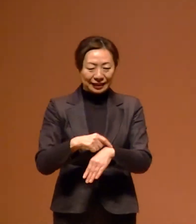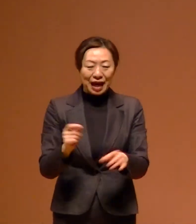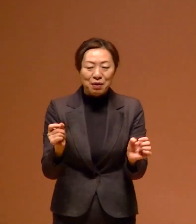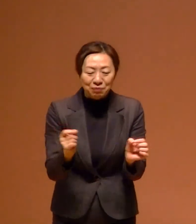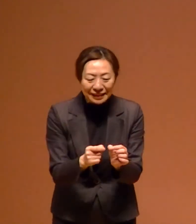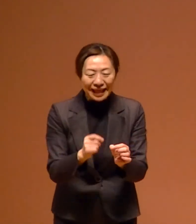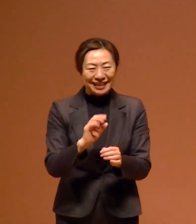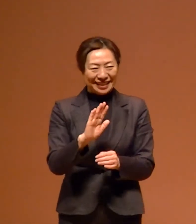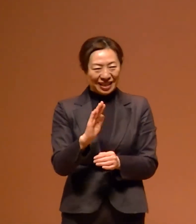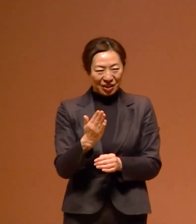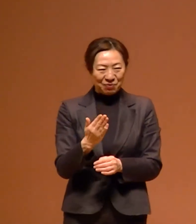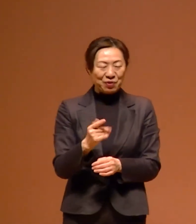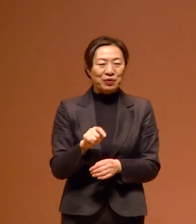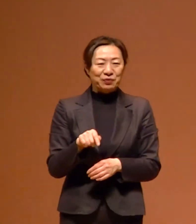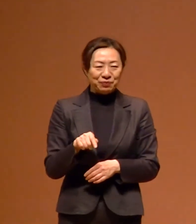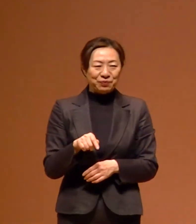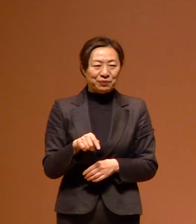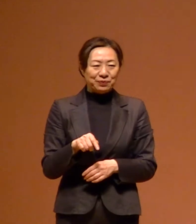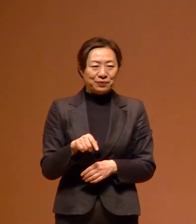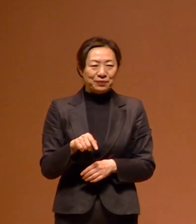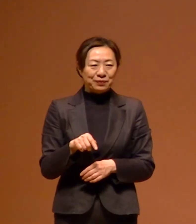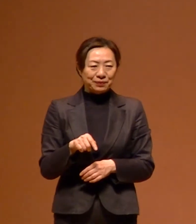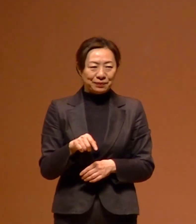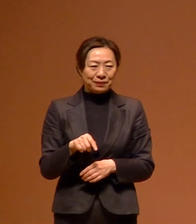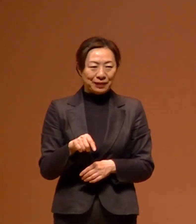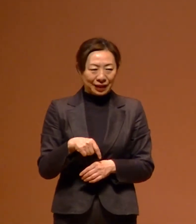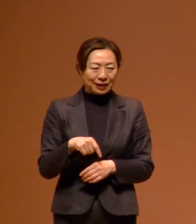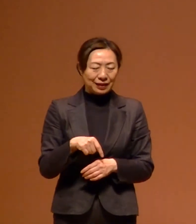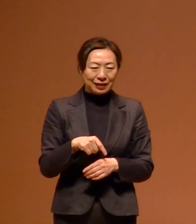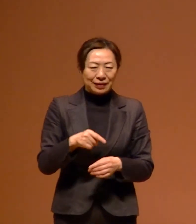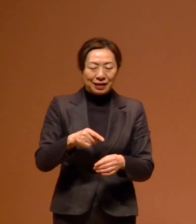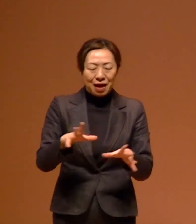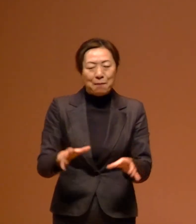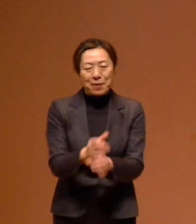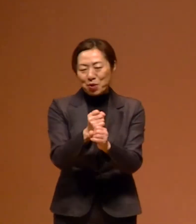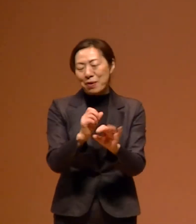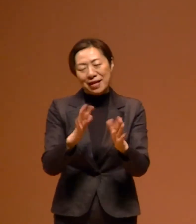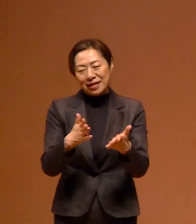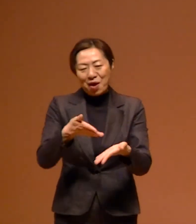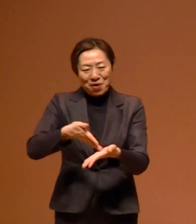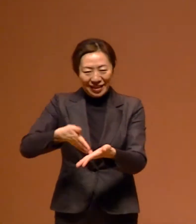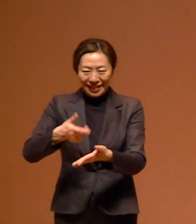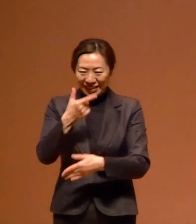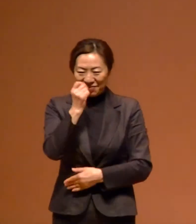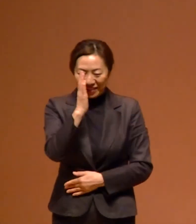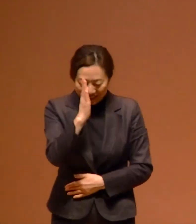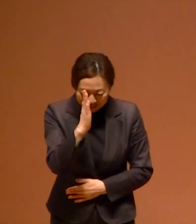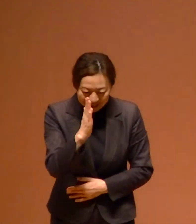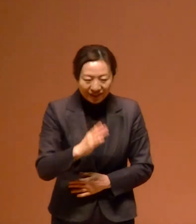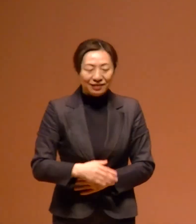短い時間ですけども、なんか全然ね、夏のない話ですいません。